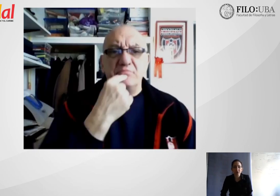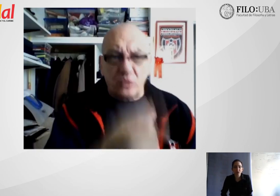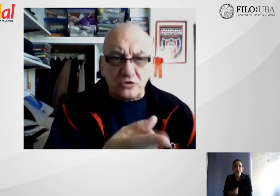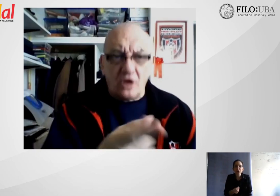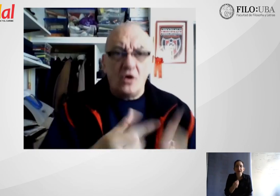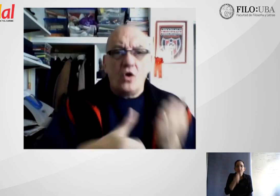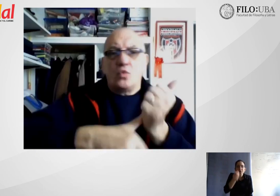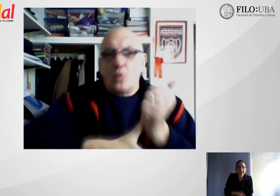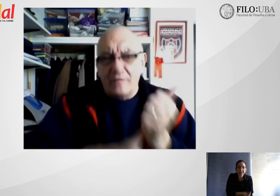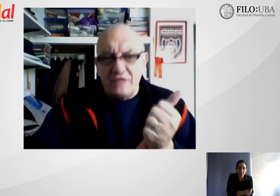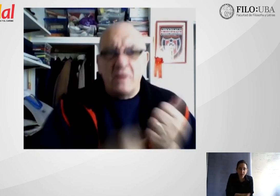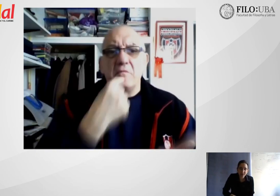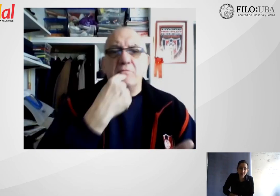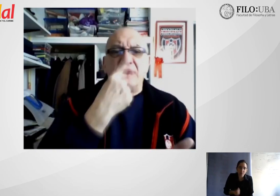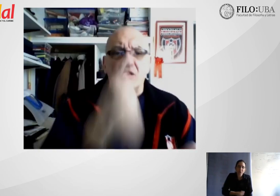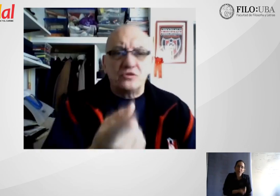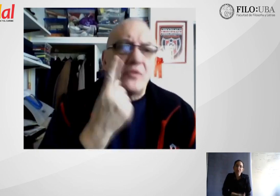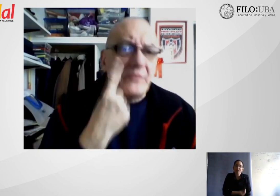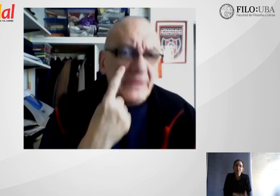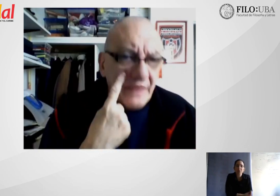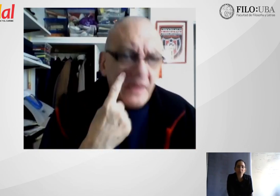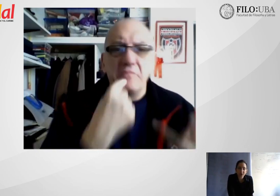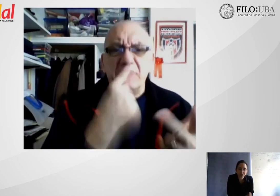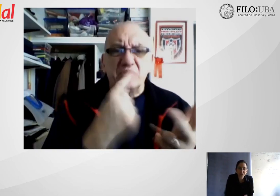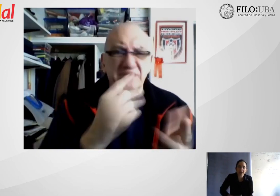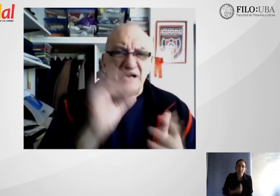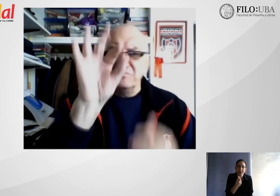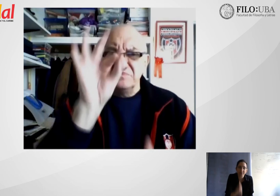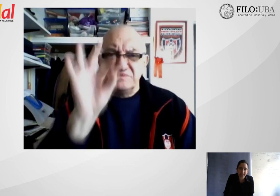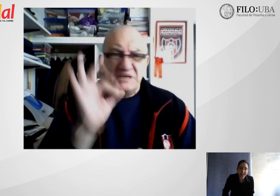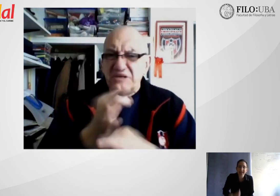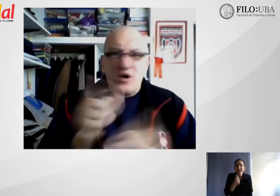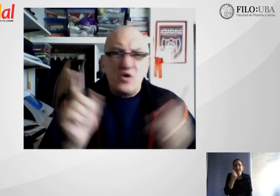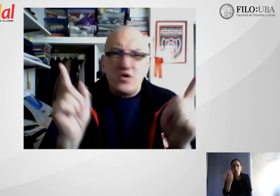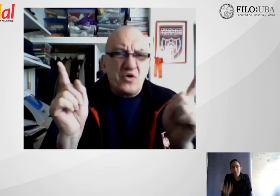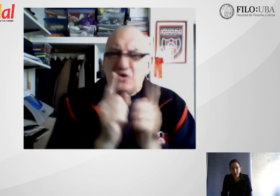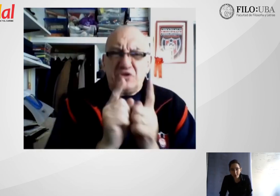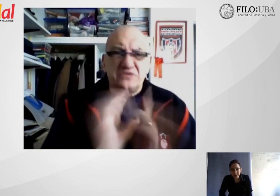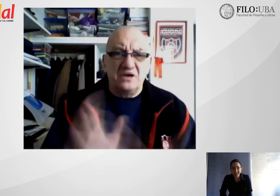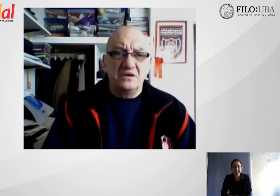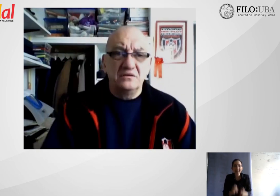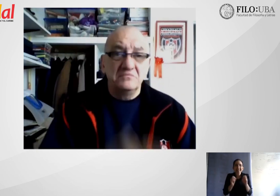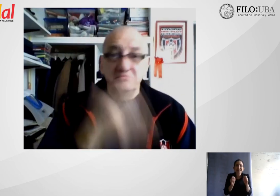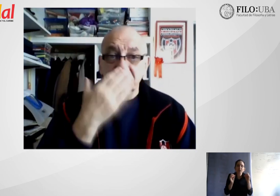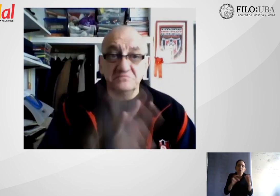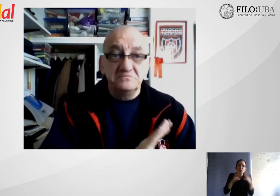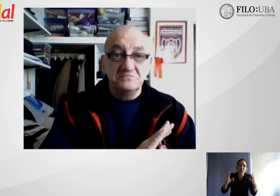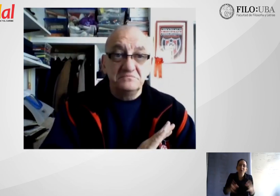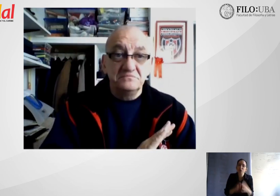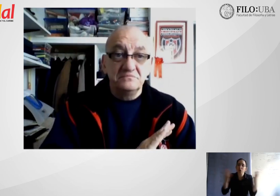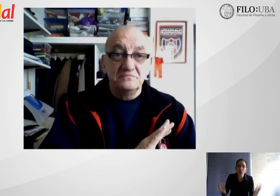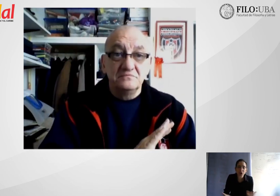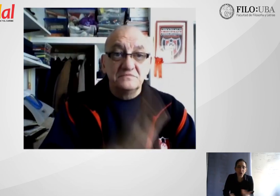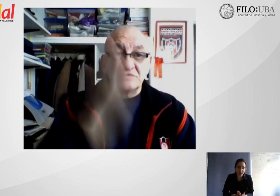absolutamente todo, sino que las fuerzas de seguridad, o sea, como asociación tratamos de involucrarnos en eso, que la municipalidad, la policía, tengan un